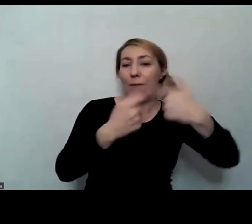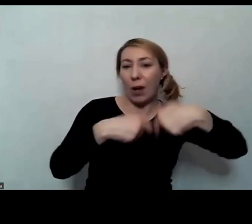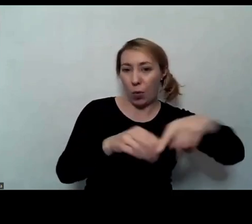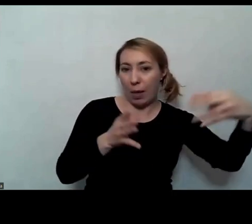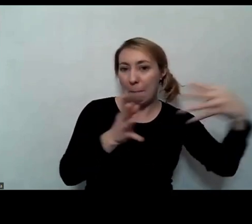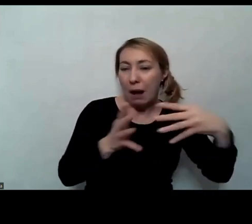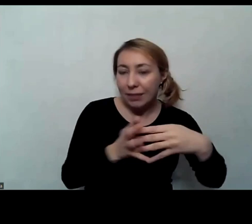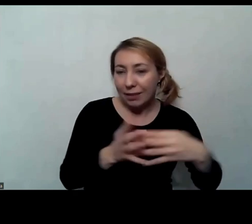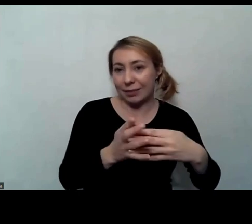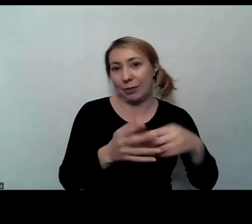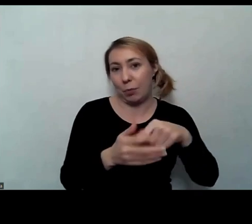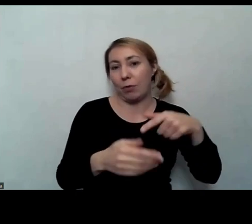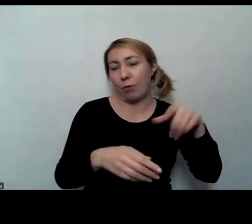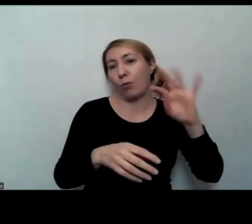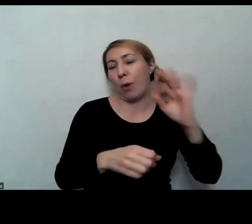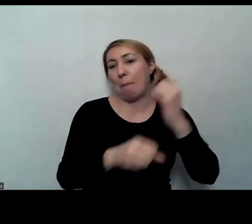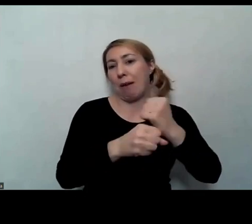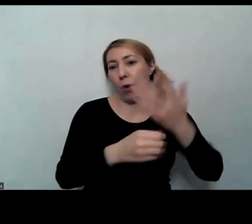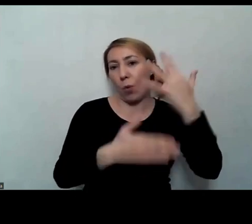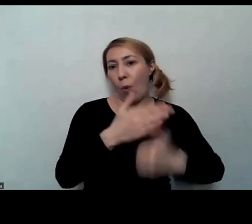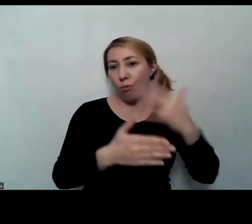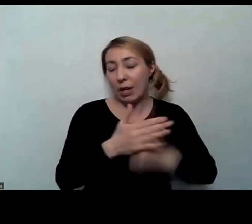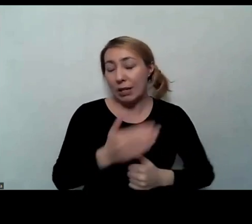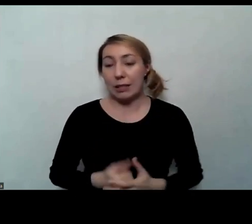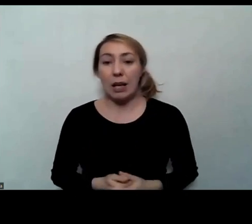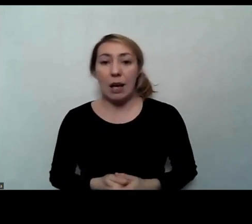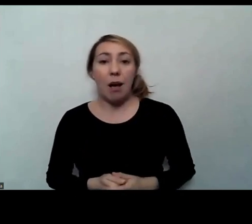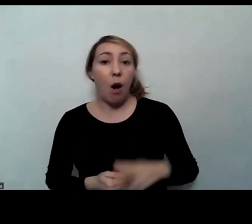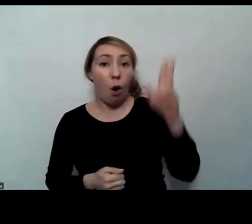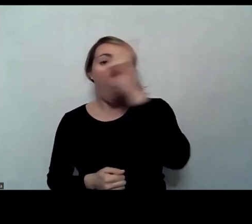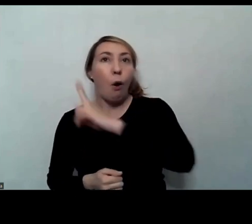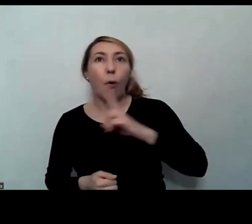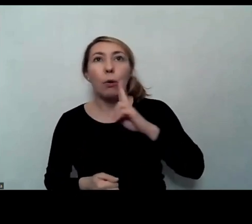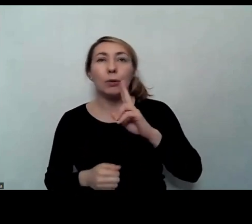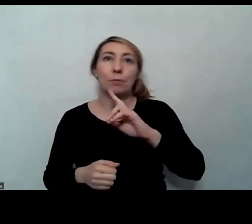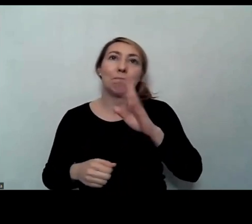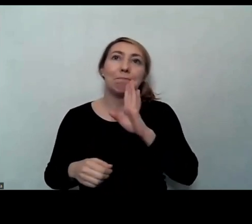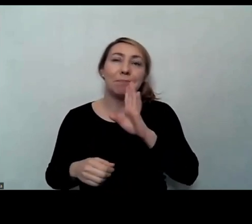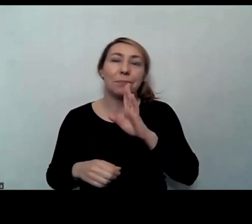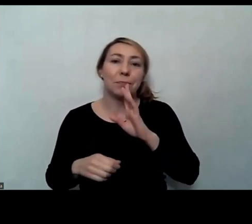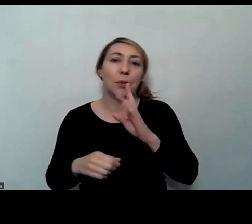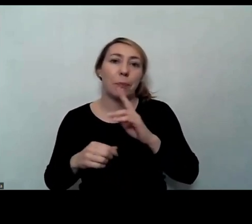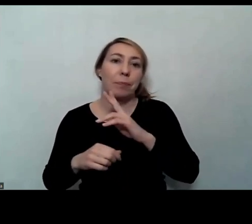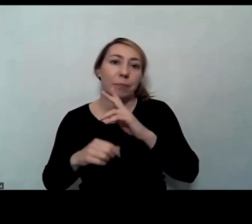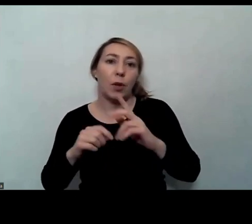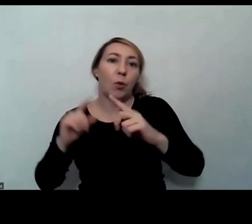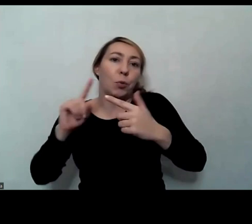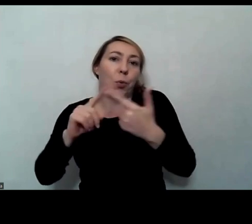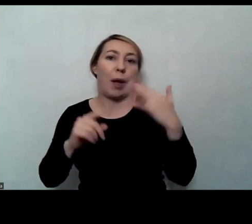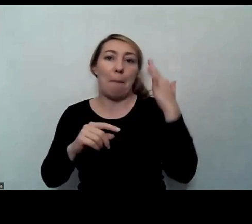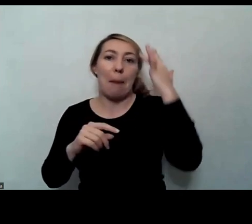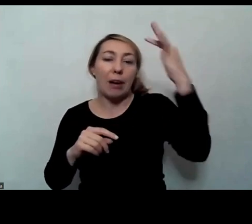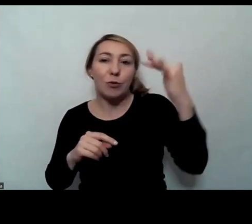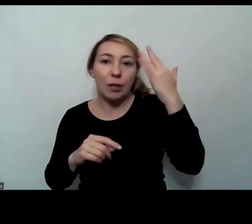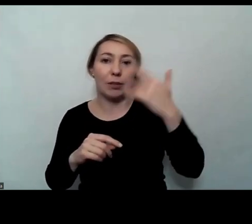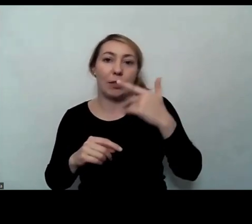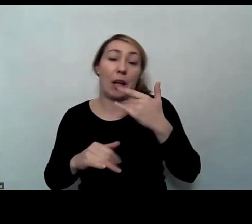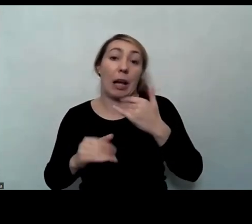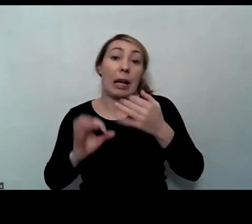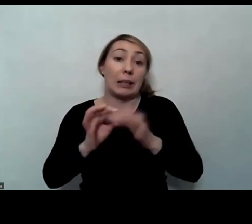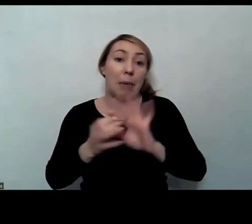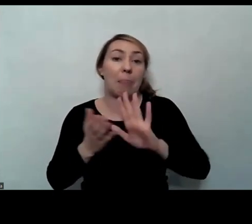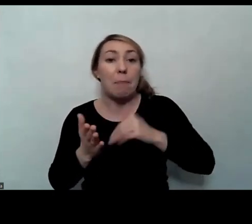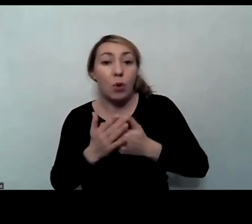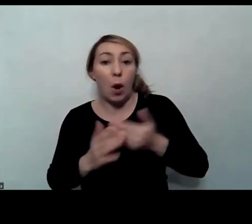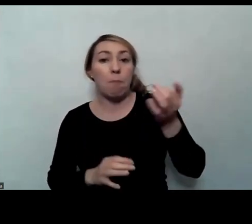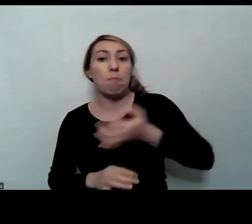z tego narzędzia korzystać. I rodzic to chyba byłoby to drugie marzenie, o którym mogę powiedzieć, że gdybyśmy miały coś poprawiać,